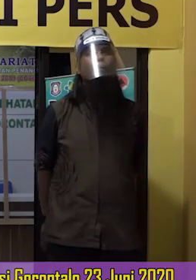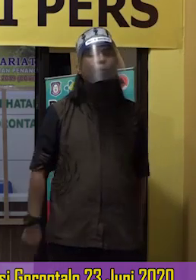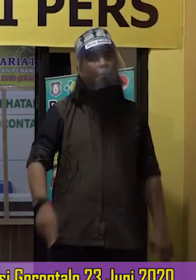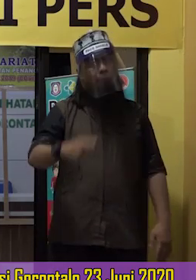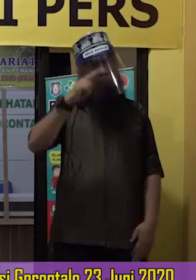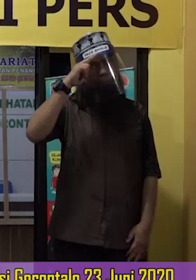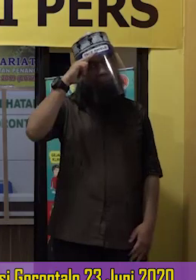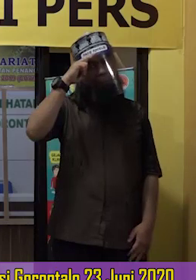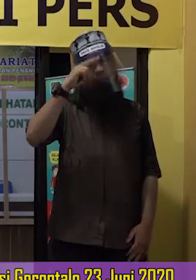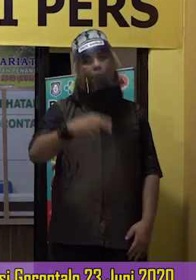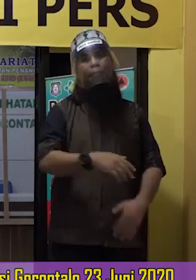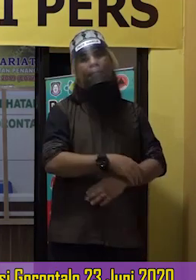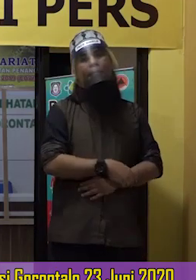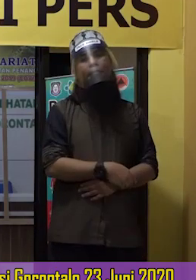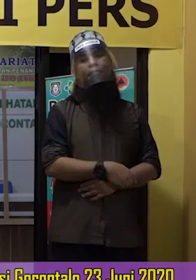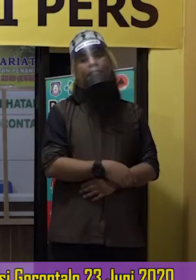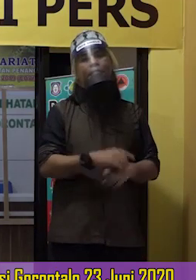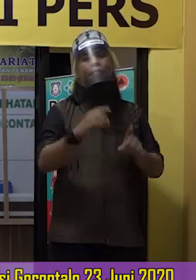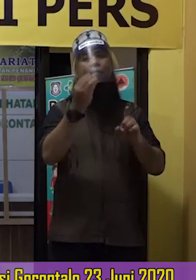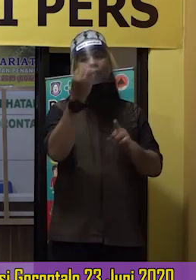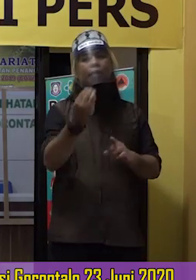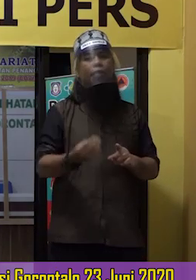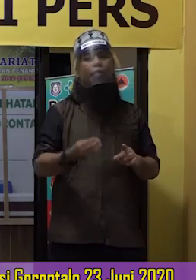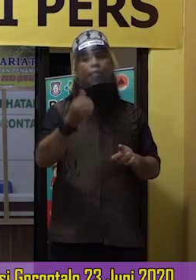laki-laki, Desa Alale,